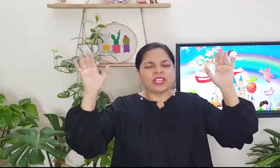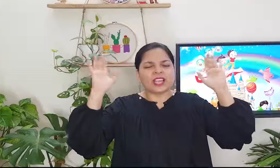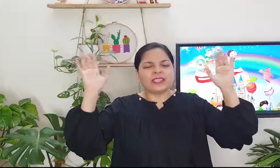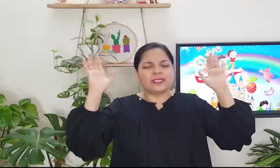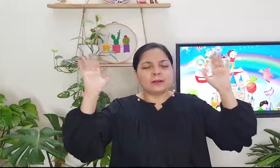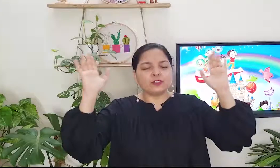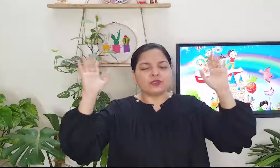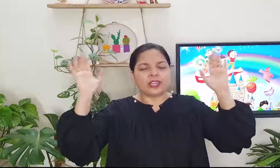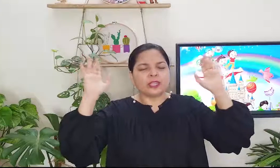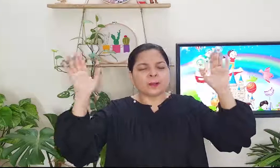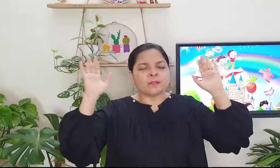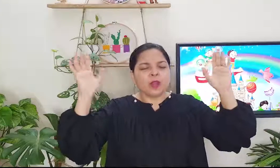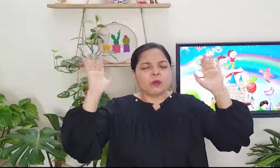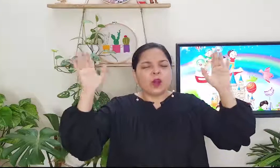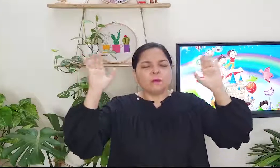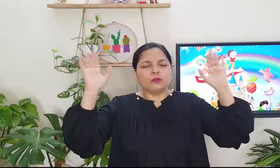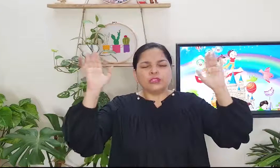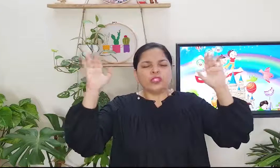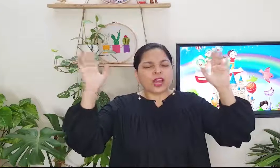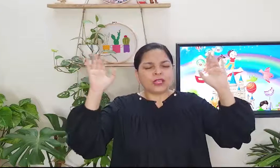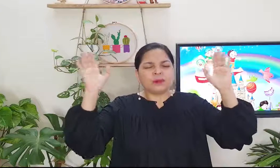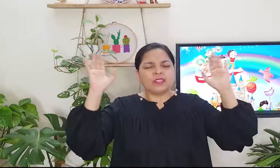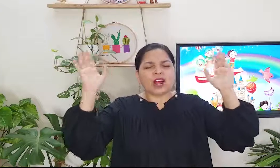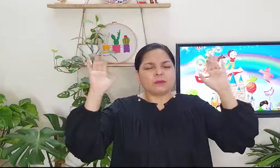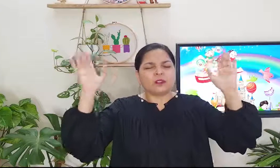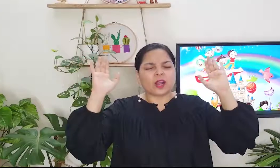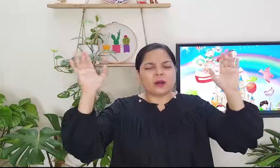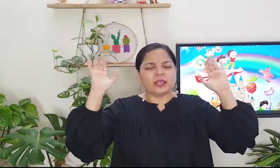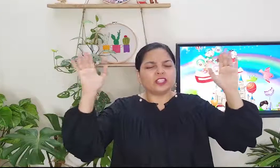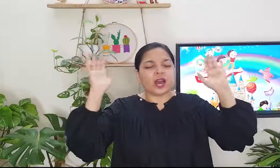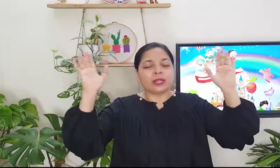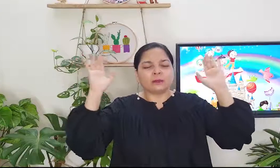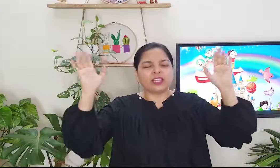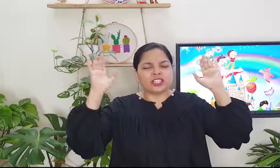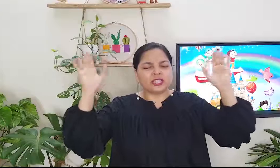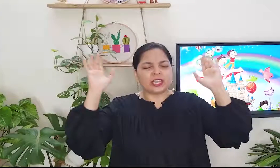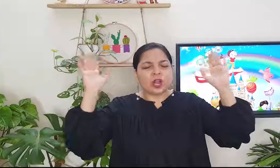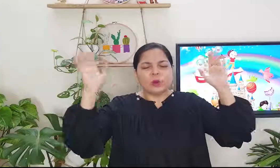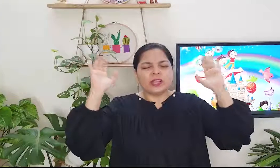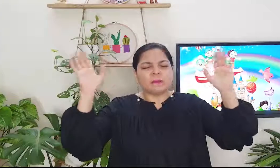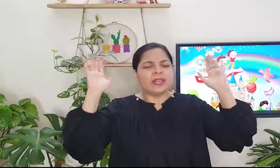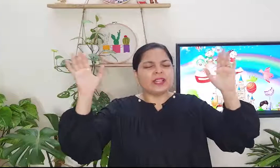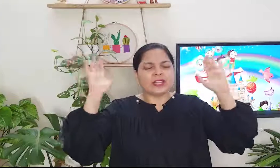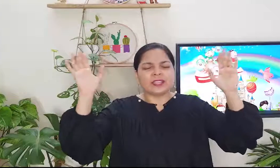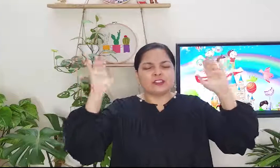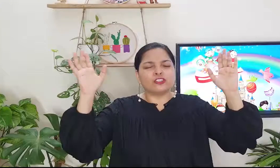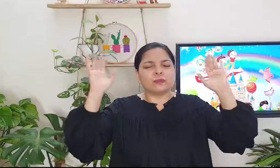বাক্যের সঠিক জ্ঞান আসছে প্রভু, এরা উৎসাহিত প্রভু পবিত্র আত্মা দ্বারা, আত্মা জেতার জন্য উৎসাহিত, নির্ভীকভাবে সুসমাচারকে প্রচার